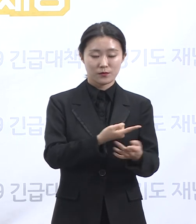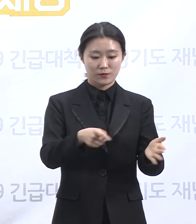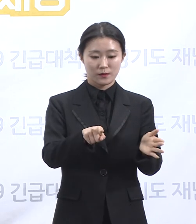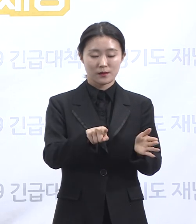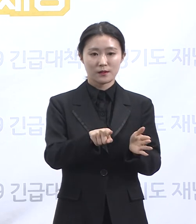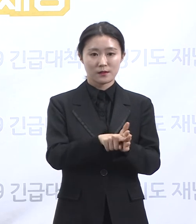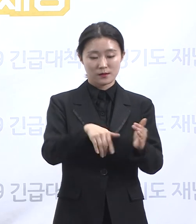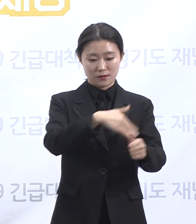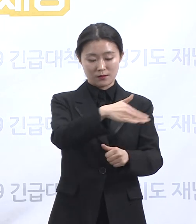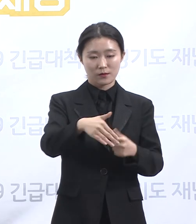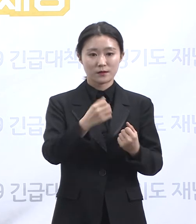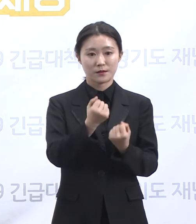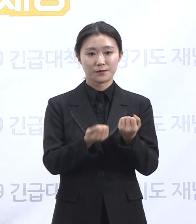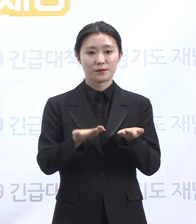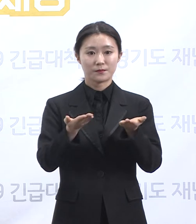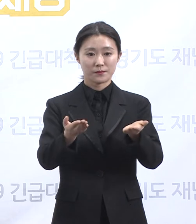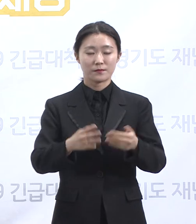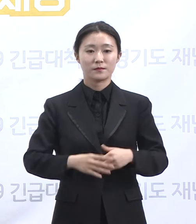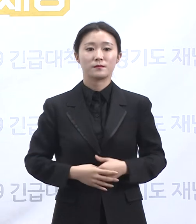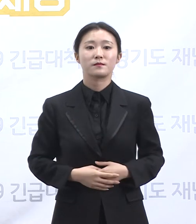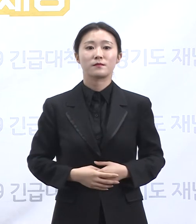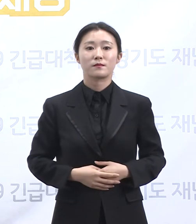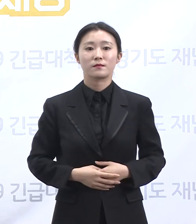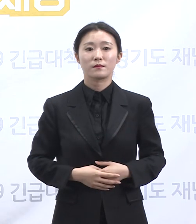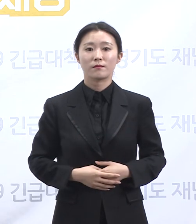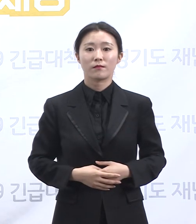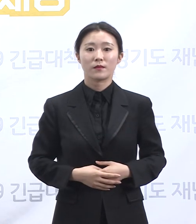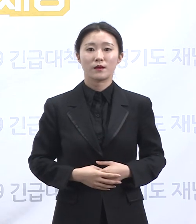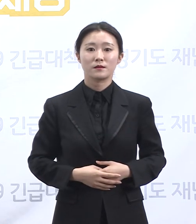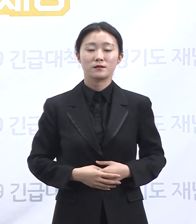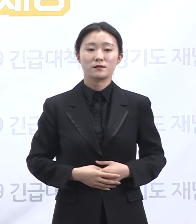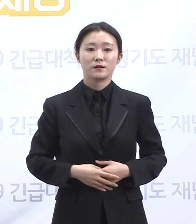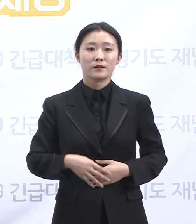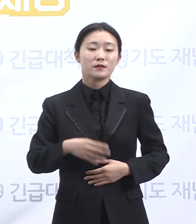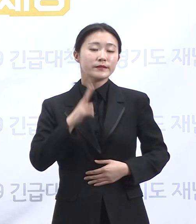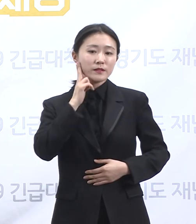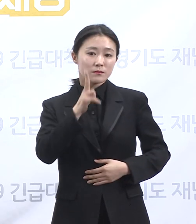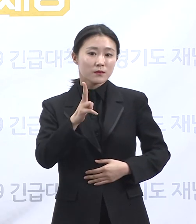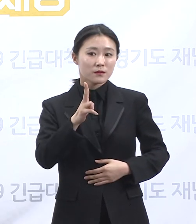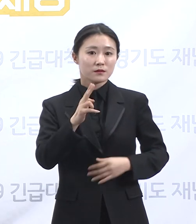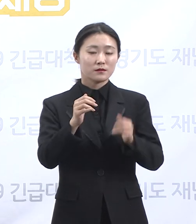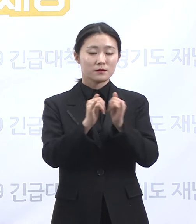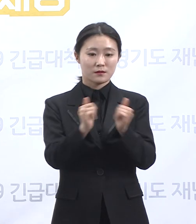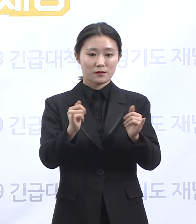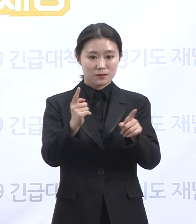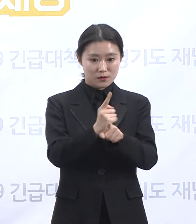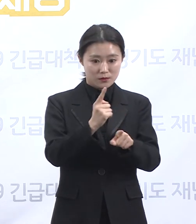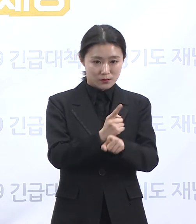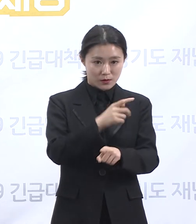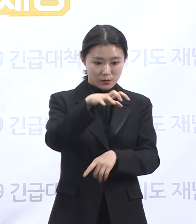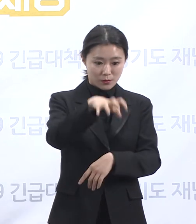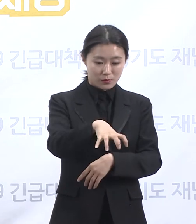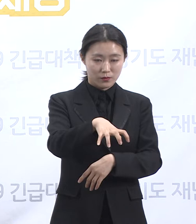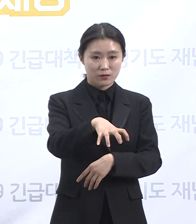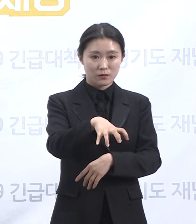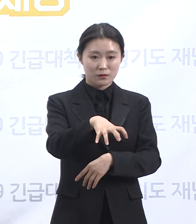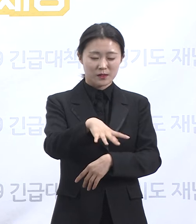시작된 지난 1월, 경기도에서 코로나19 확진 중환자 치료가 가능한 병상은 6병상